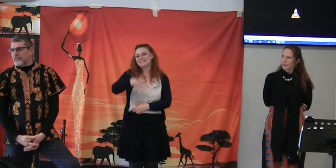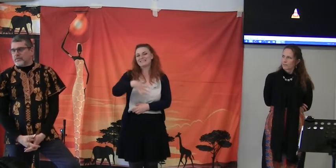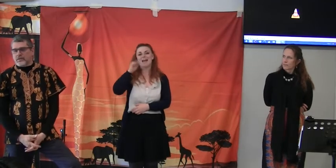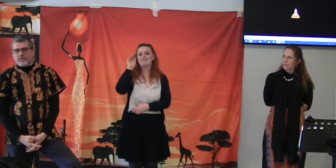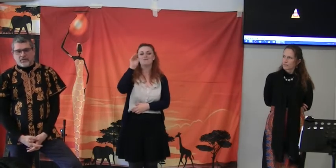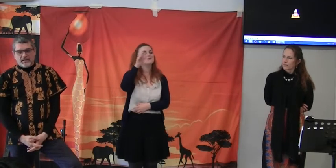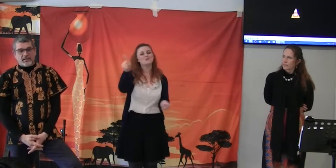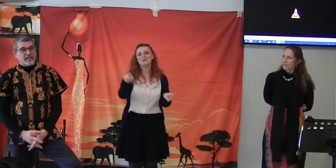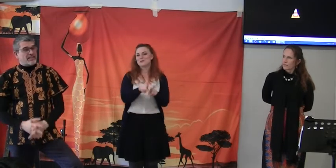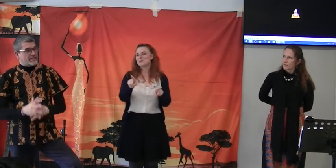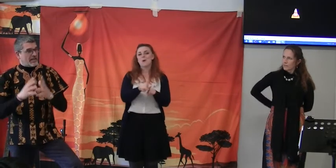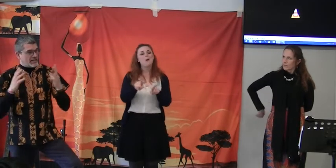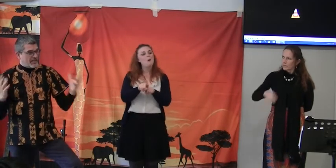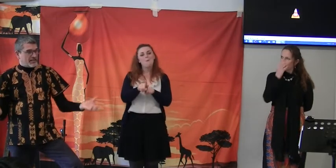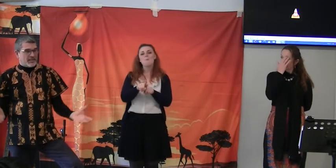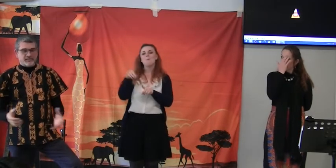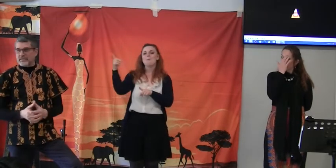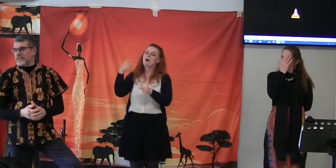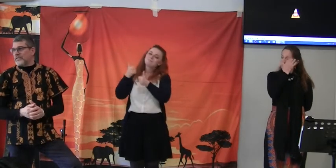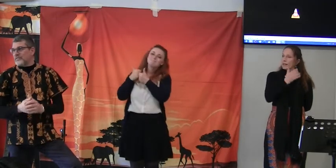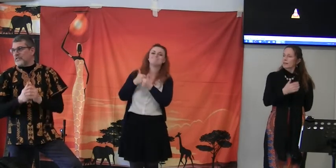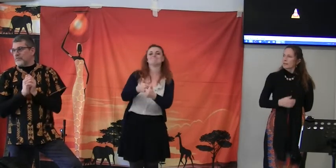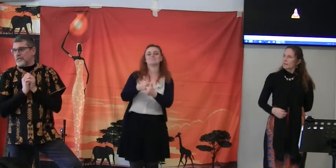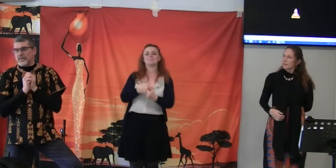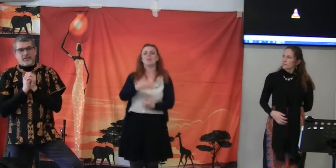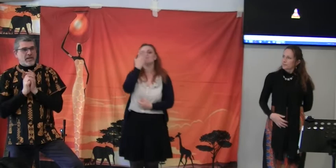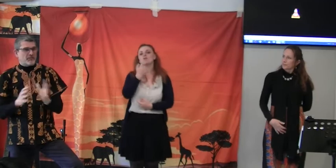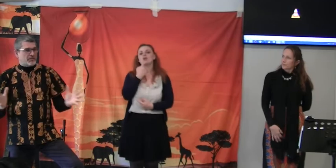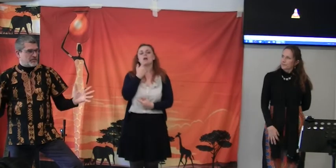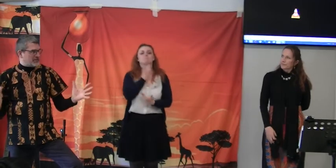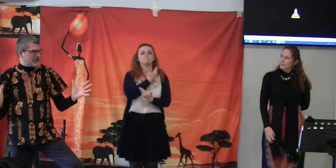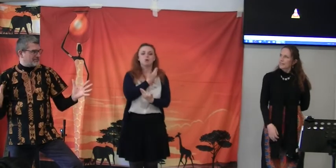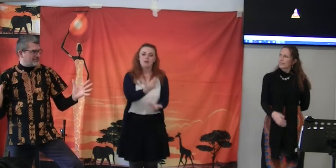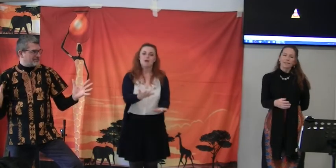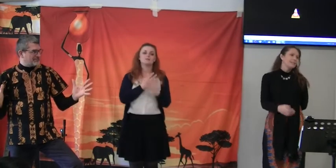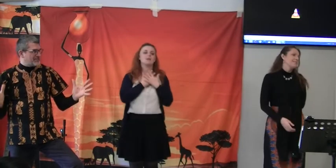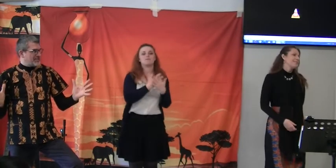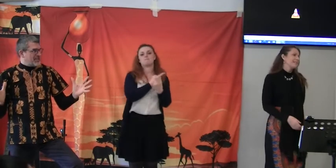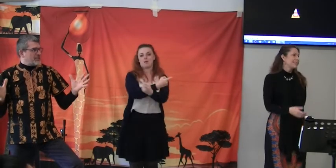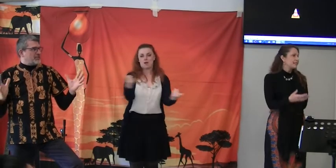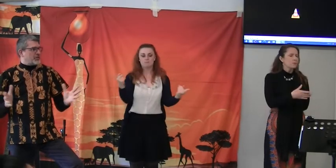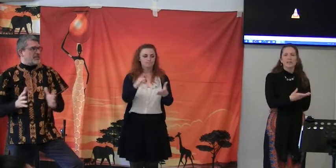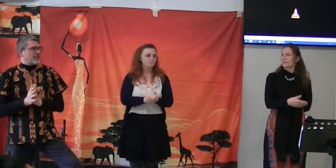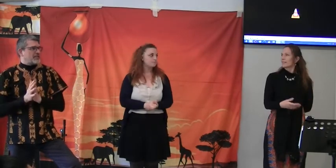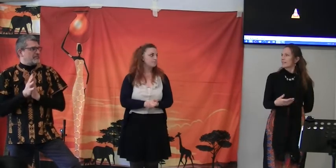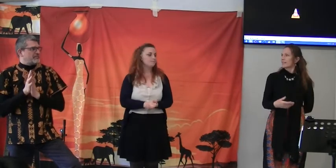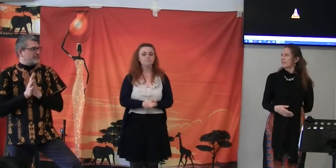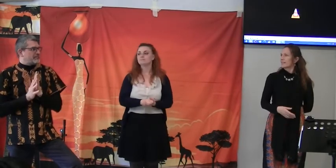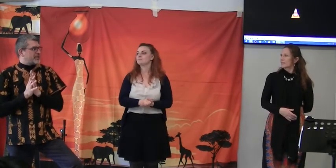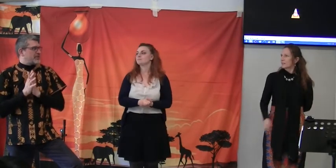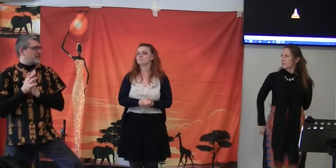lodare il Signore per questo e ringraziare la Chiesa, veramente vi vogliamo bene, vi amiamo nel Signore. Okay. Voi